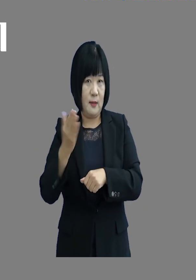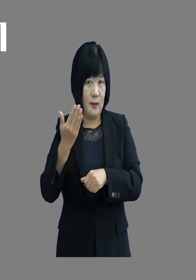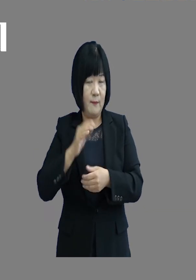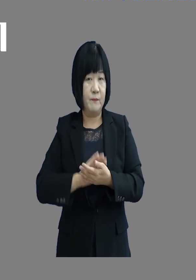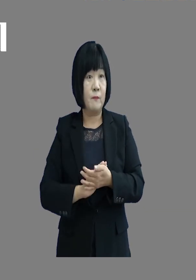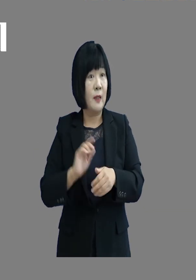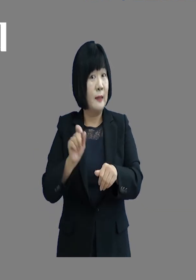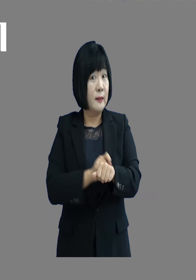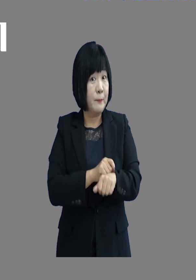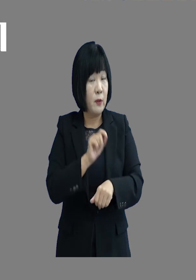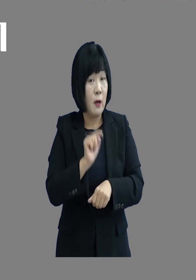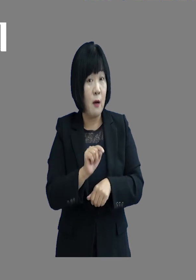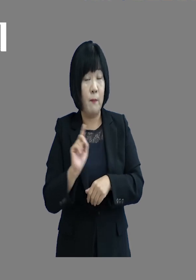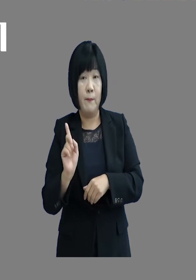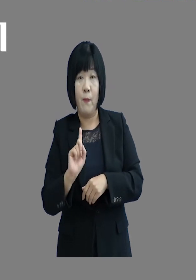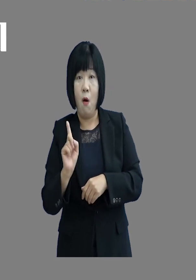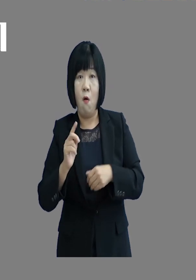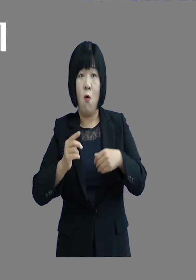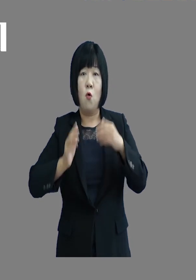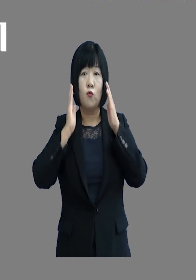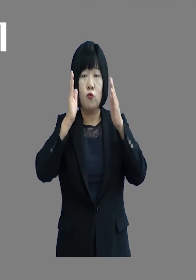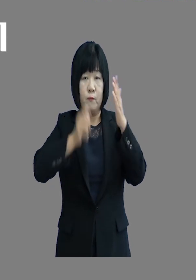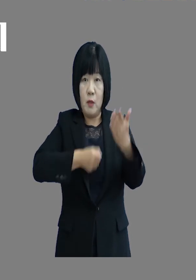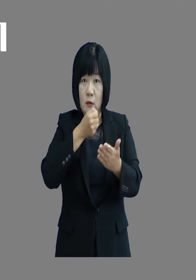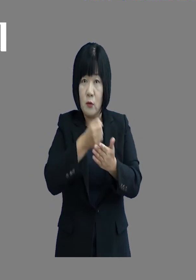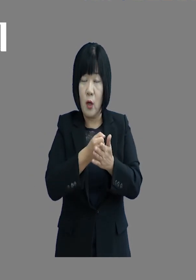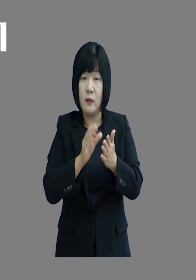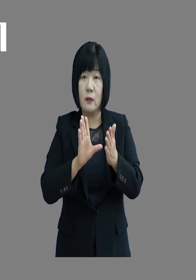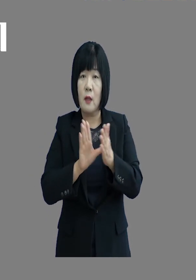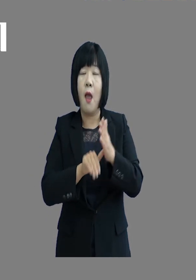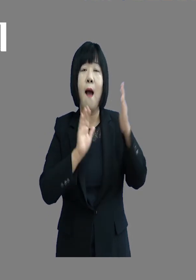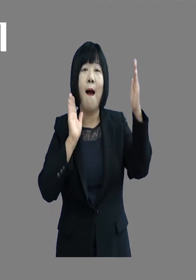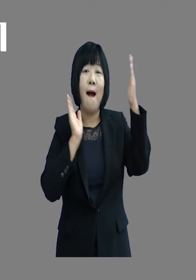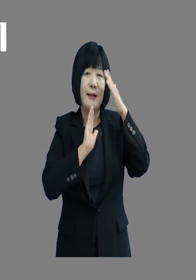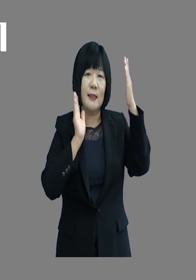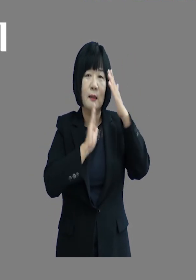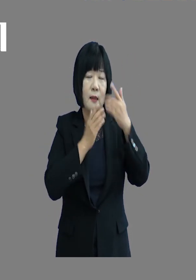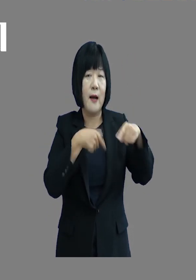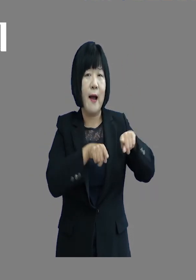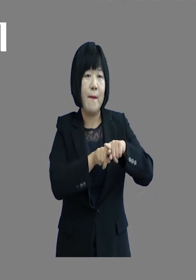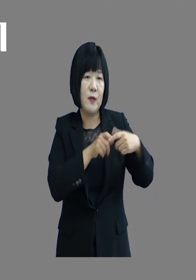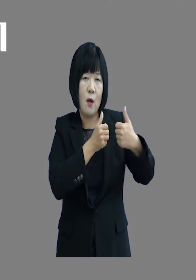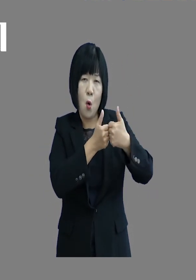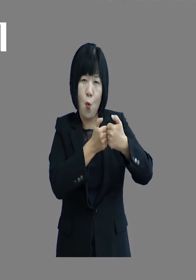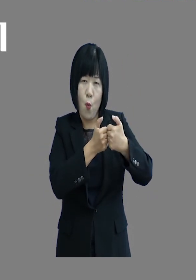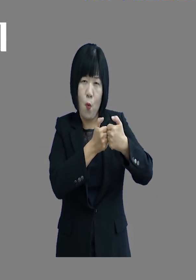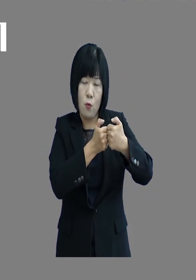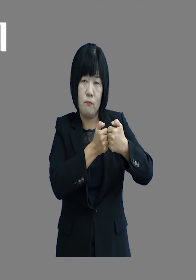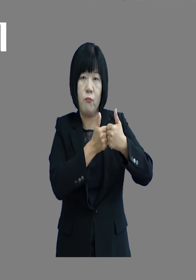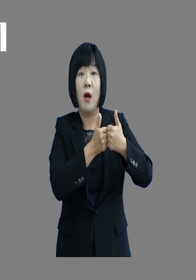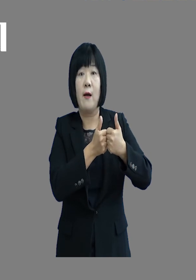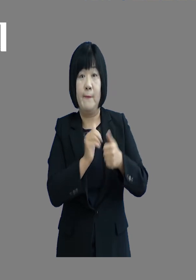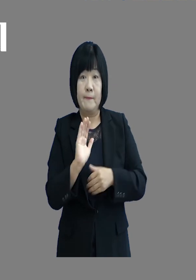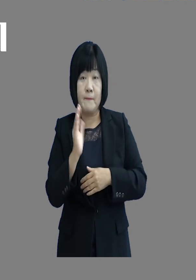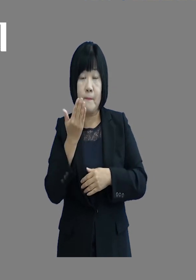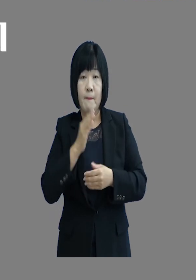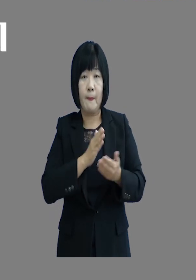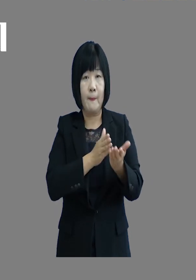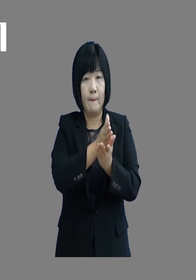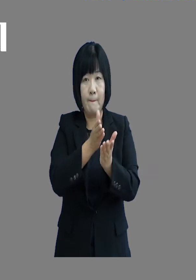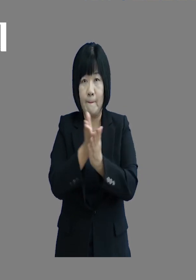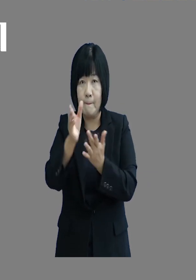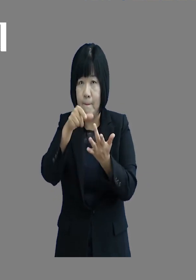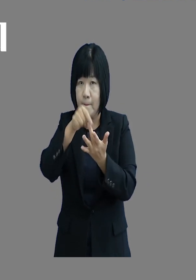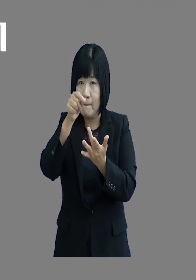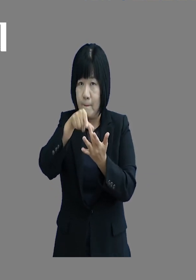다른 지점이라면 저희는 수업을 정할 때 아이들이랑 같이 상의를 해요. 그래서 같이 회의해서 같이 교과목을 정한다는